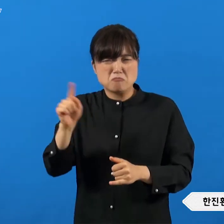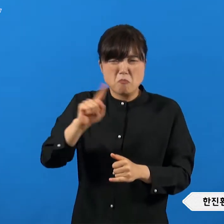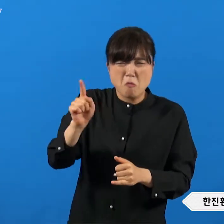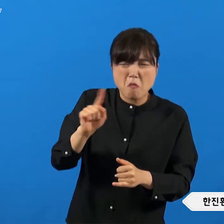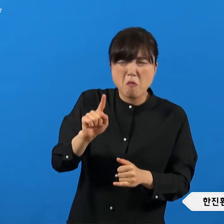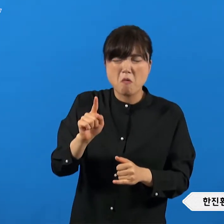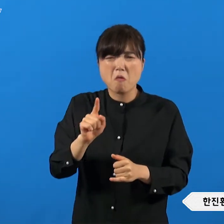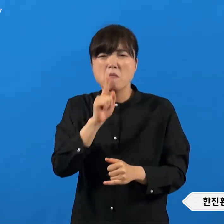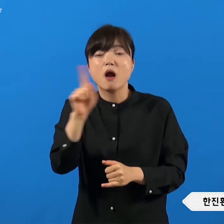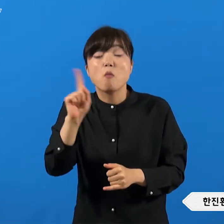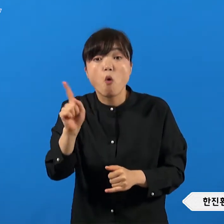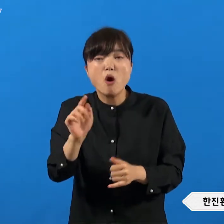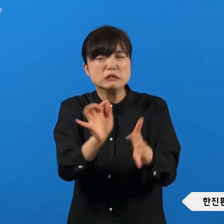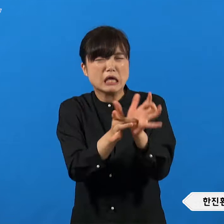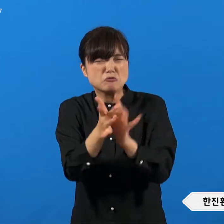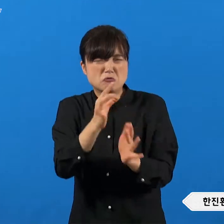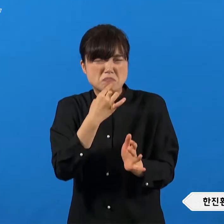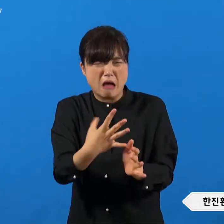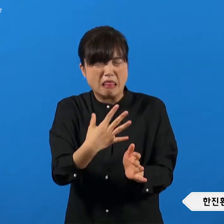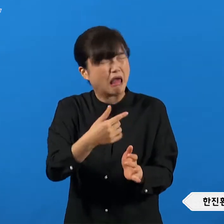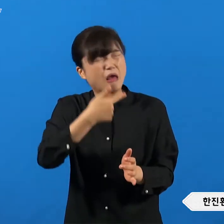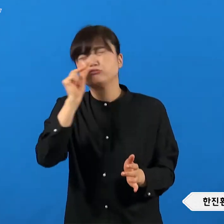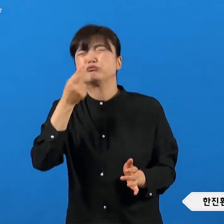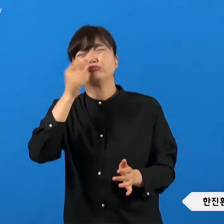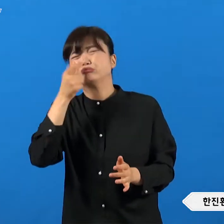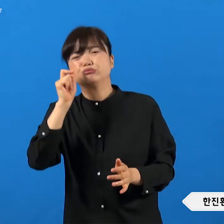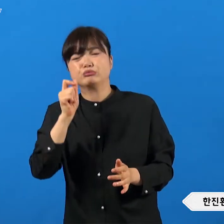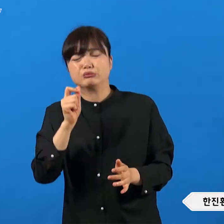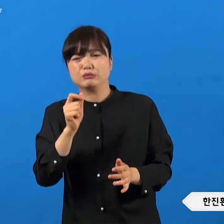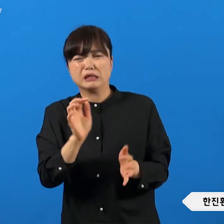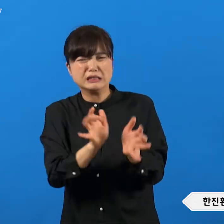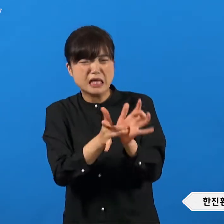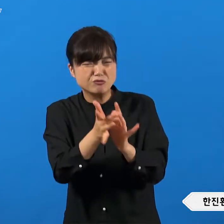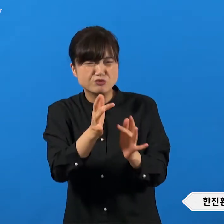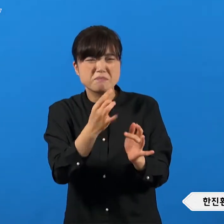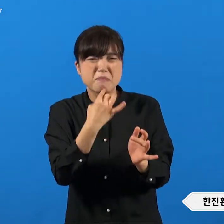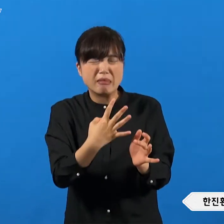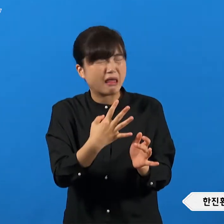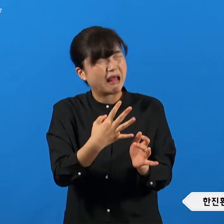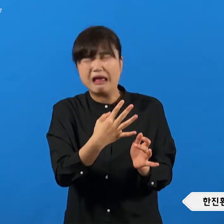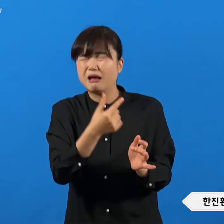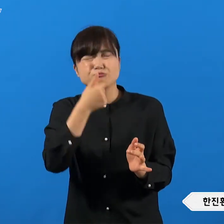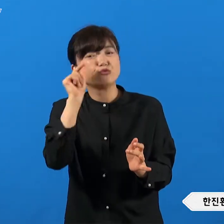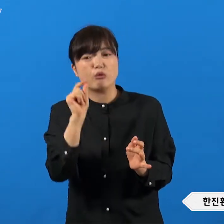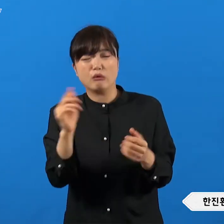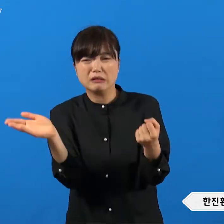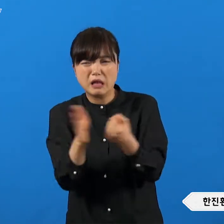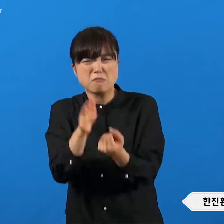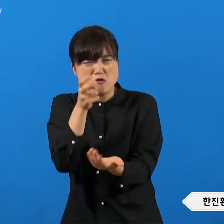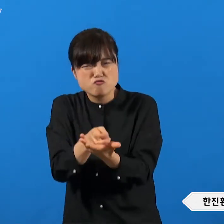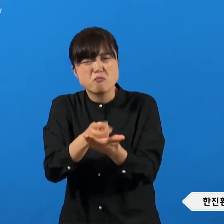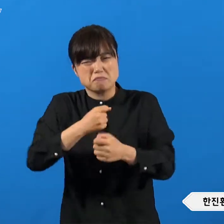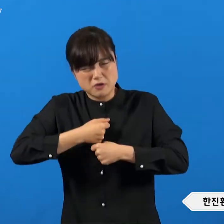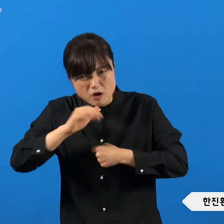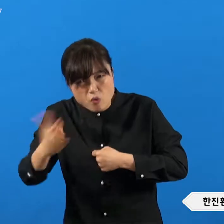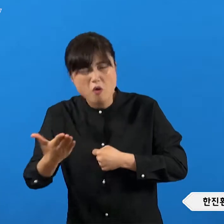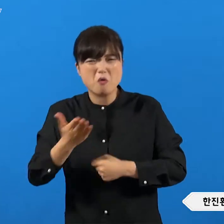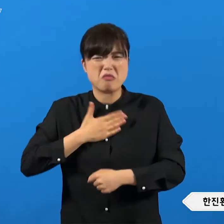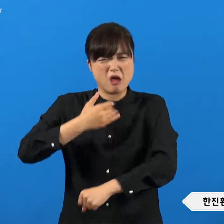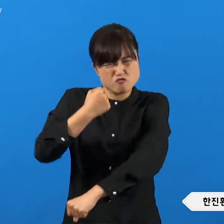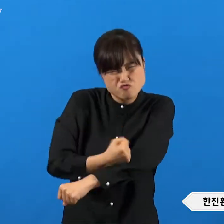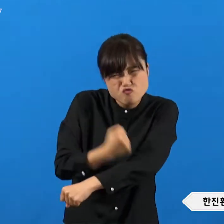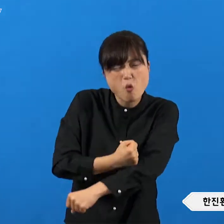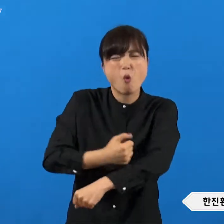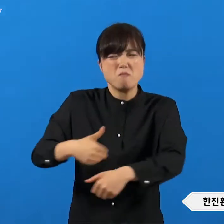무언중에 말하는 게 뭡니까? 예수님만으로는 안 된다는 것입니다. 부족하다는 것입니다. 그래서 율법도 지켜야 되고 내